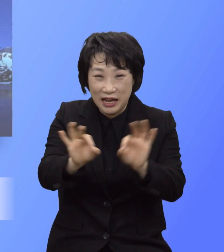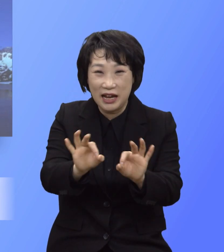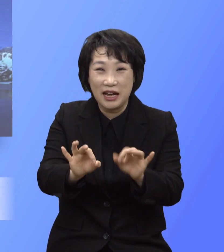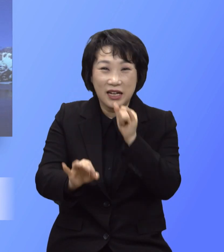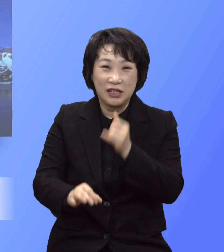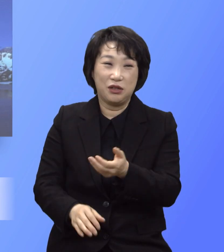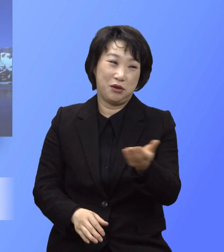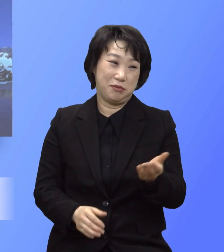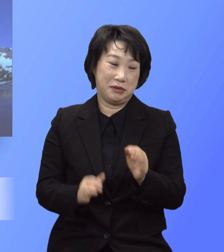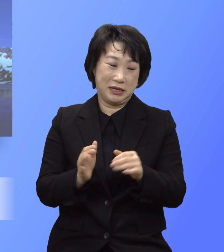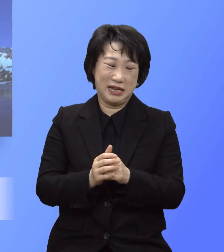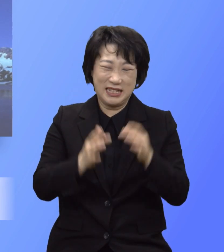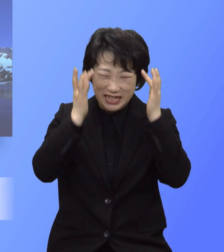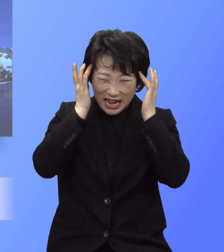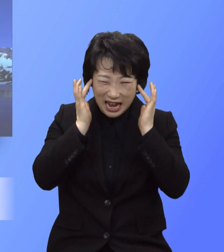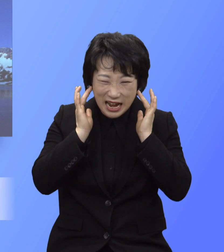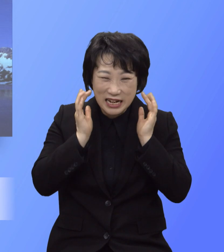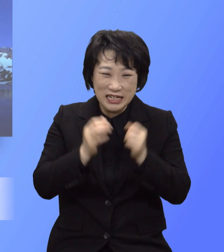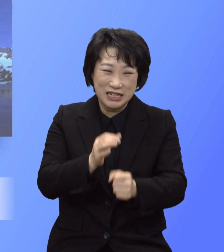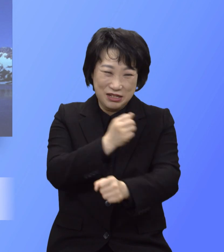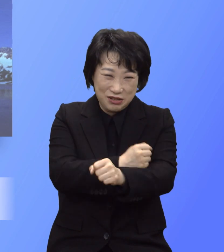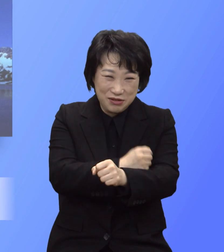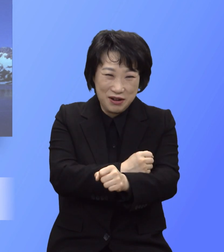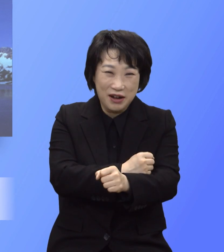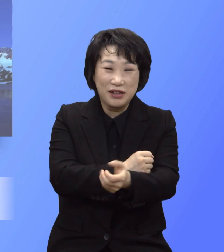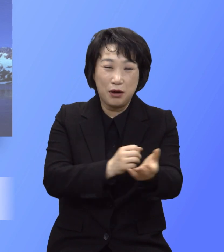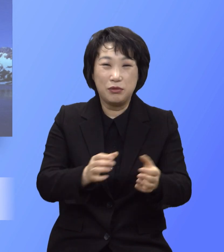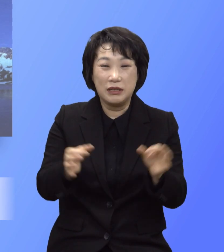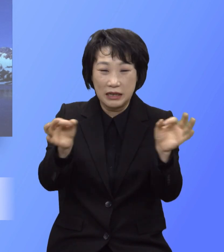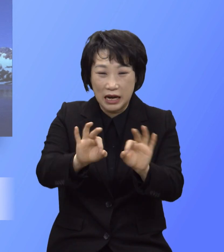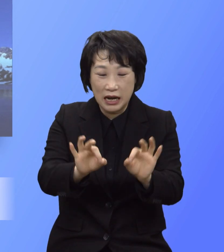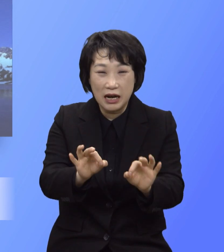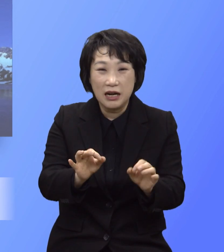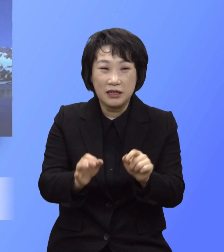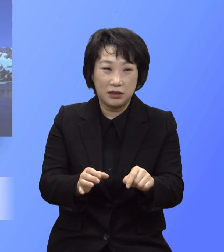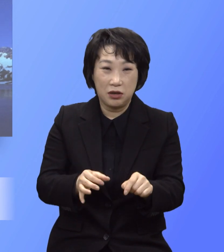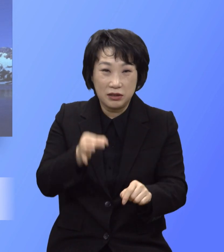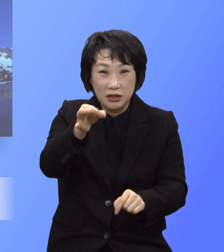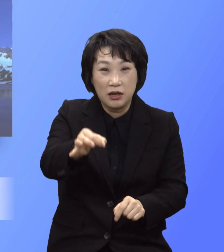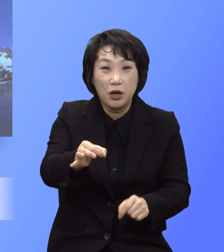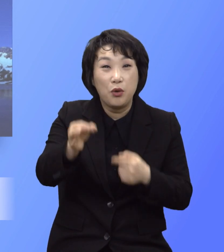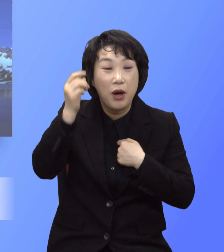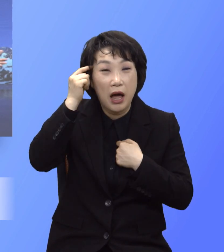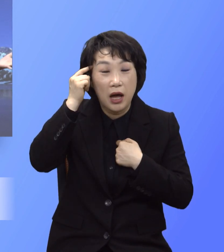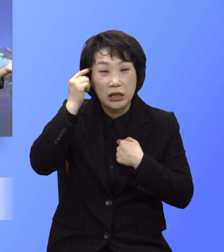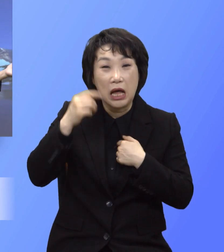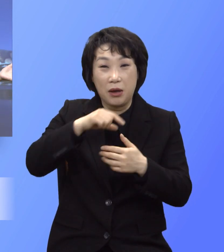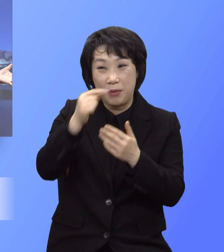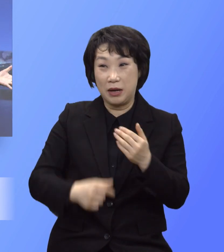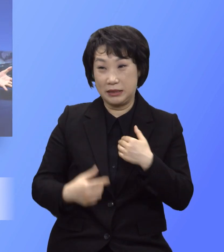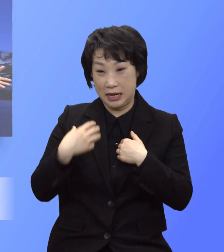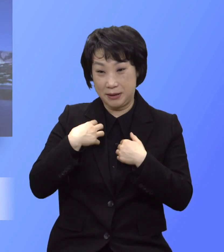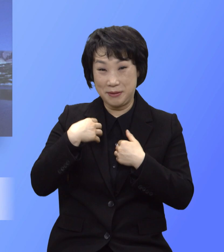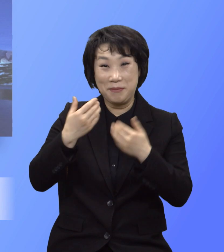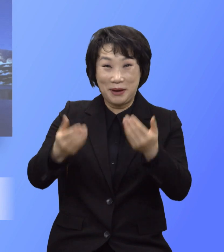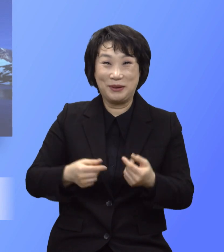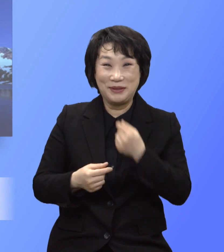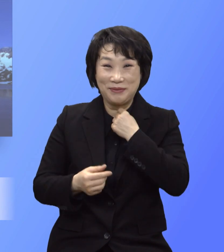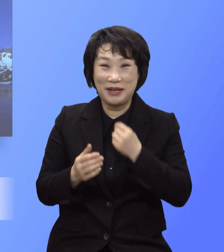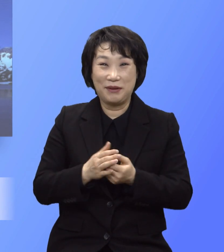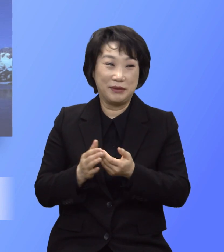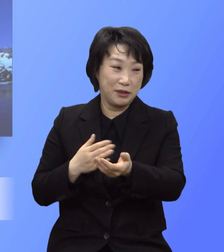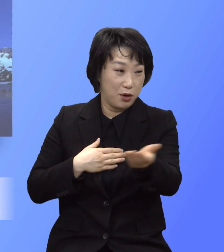땀 흘려서 돈 벌어서 개돈을 넣습니다. 왜? 자기 체력은 타려고. 여러분들이 이 땅에 사는